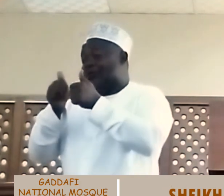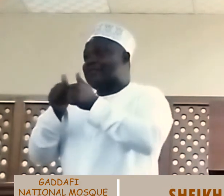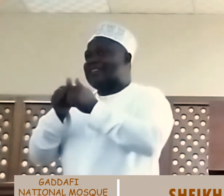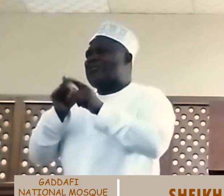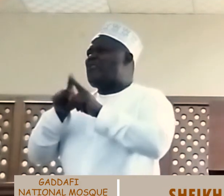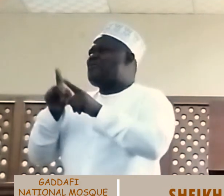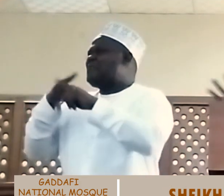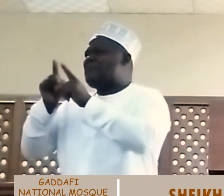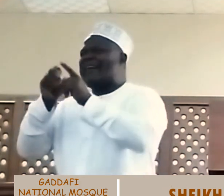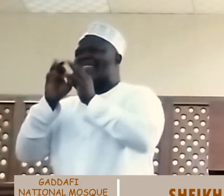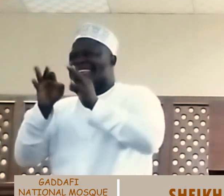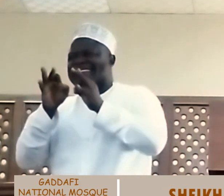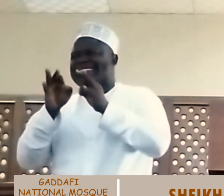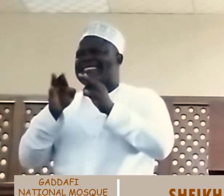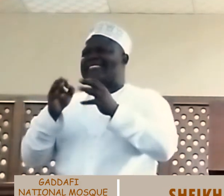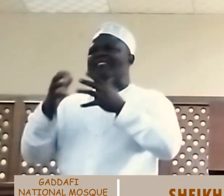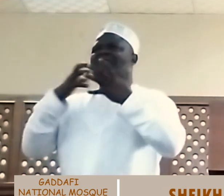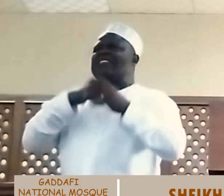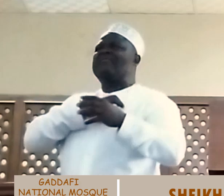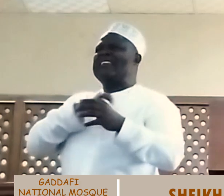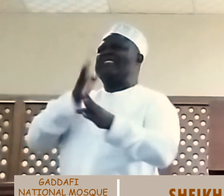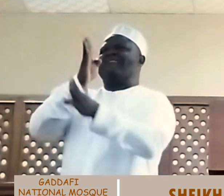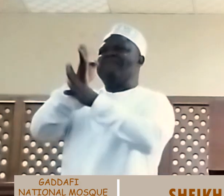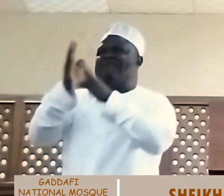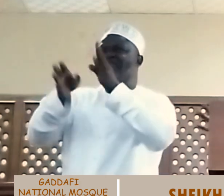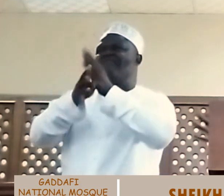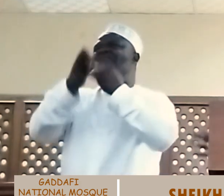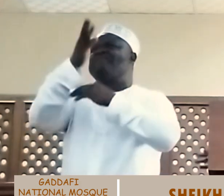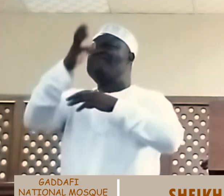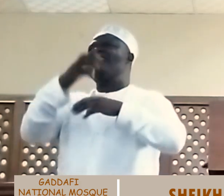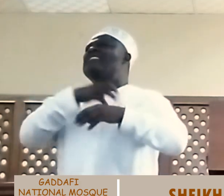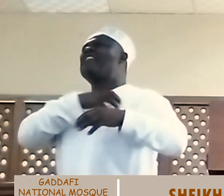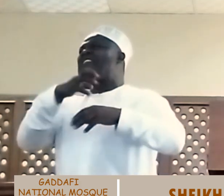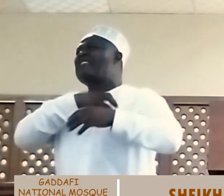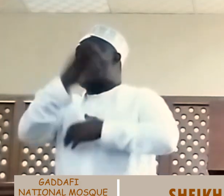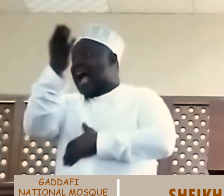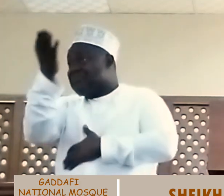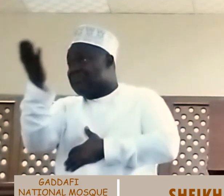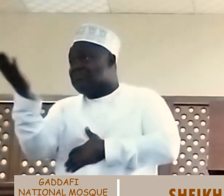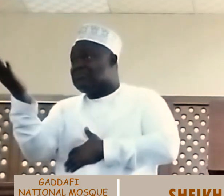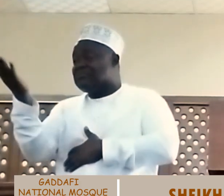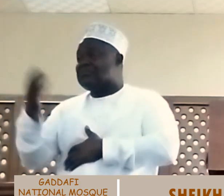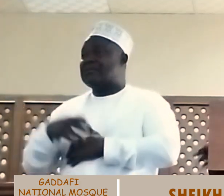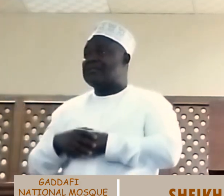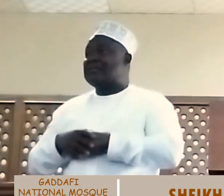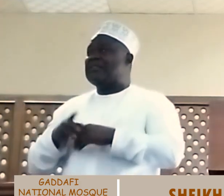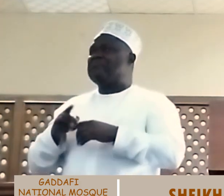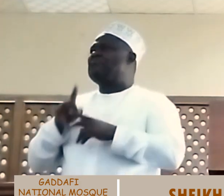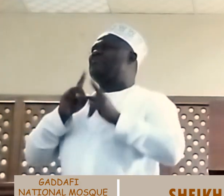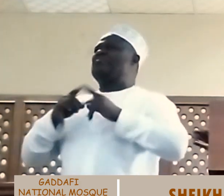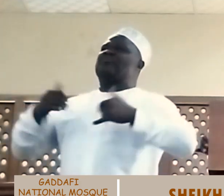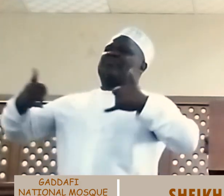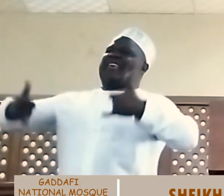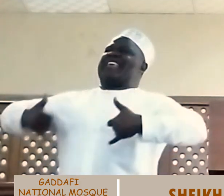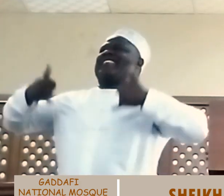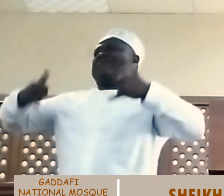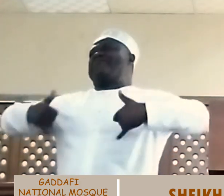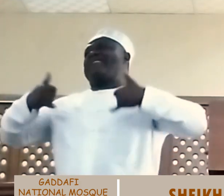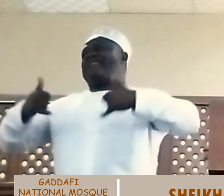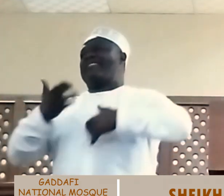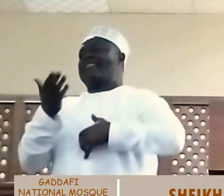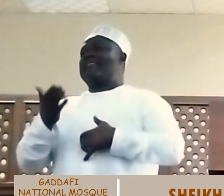byonna ebirala osobola obbireka nga byamaanyi agazimba ebirala byonna ebyobugagga aba byeyagaliramu era ne